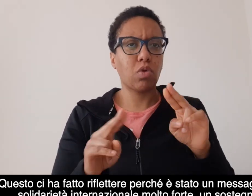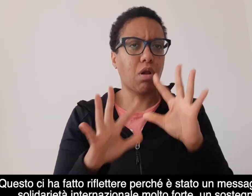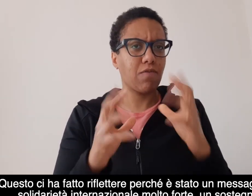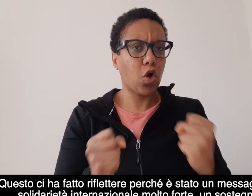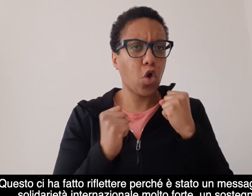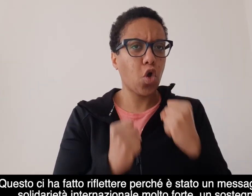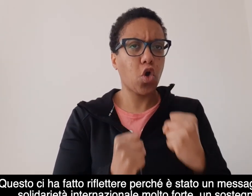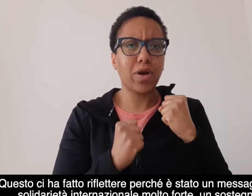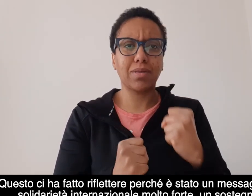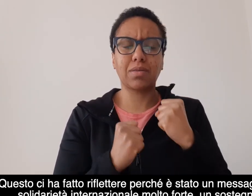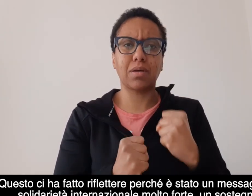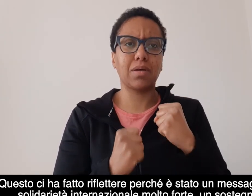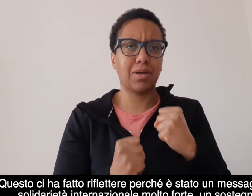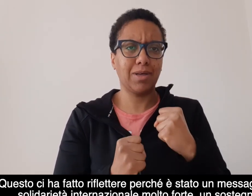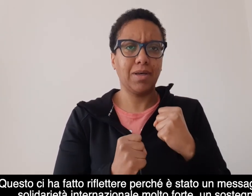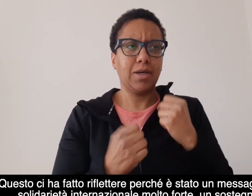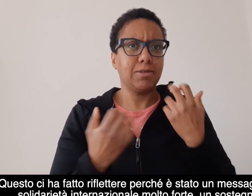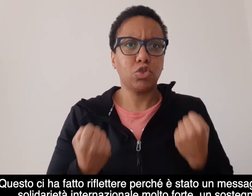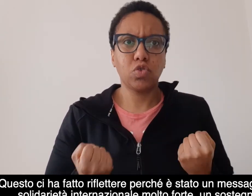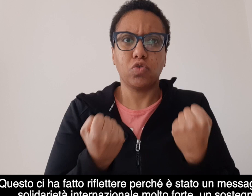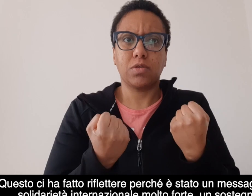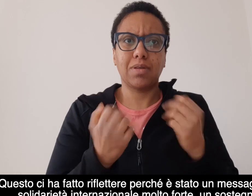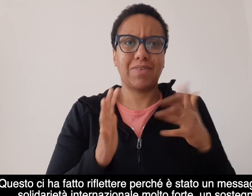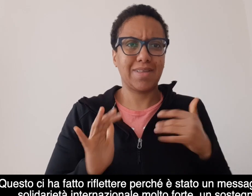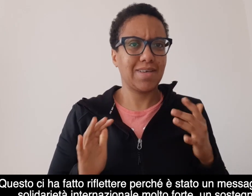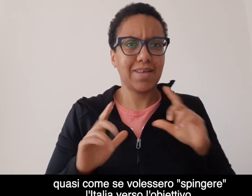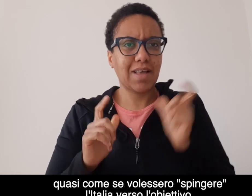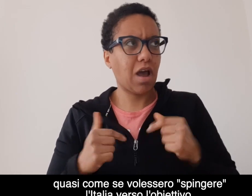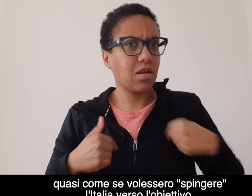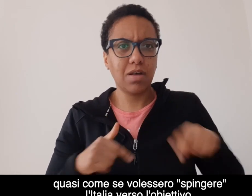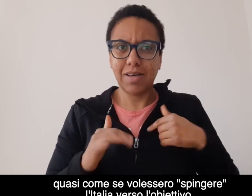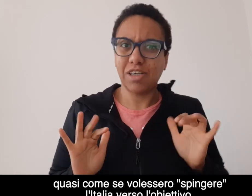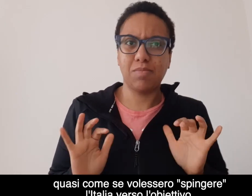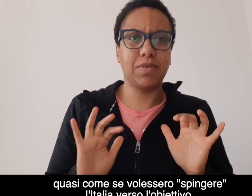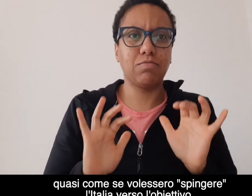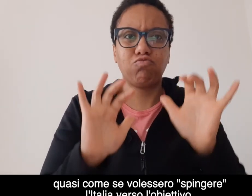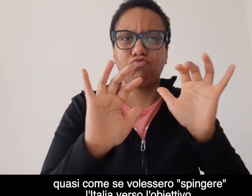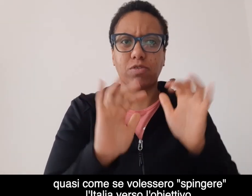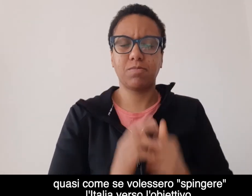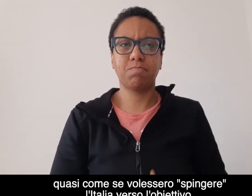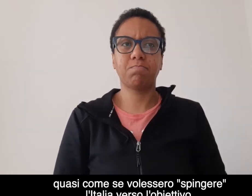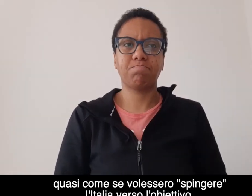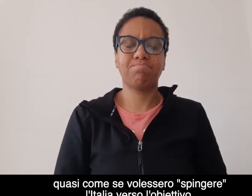forte un sostegno quasi come se volessero spingere l'italia verso l'obiettivo